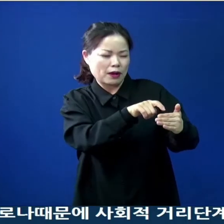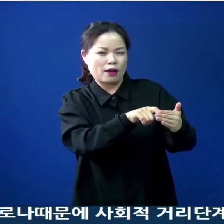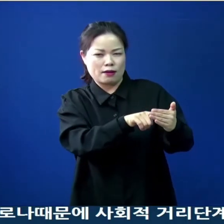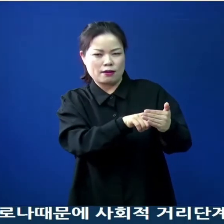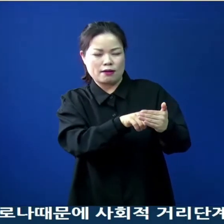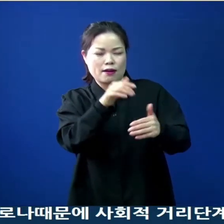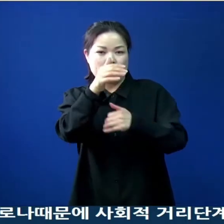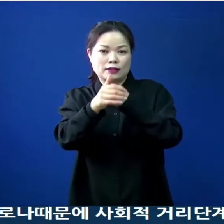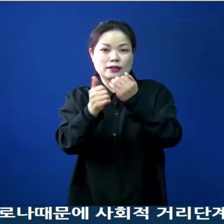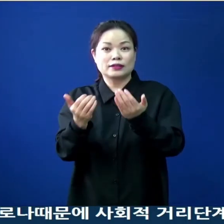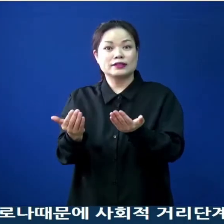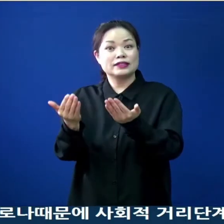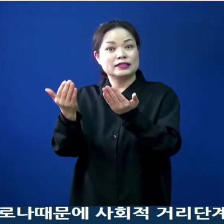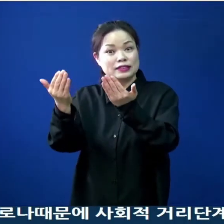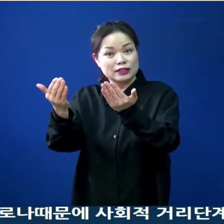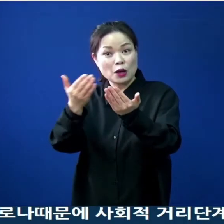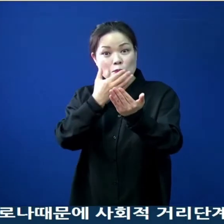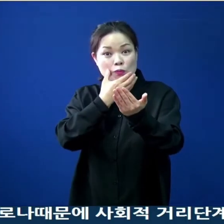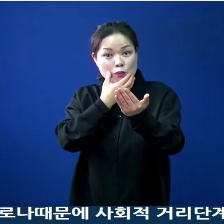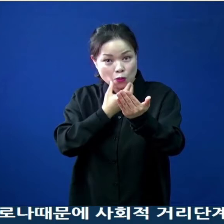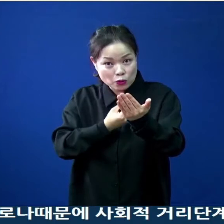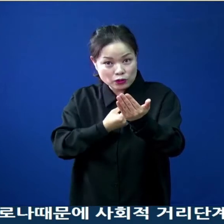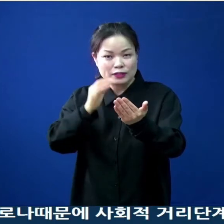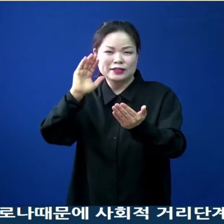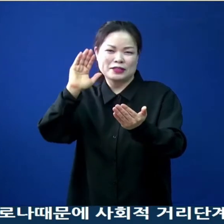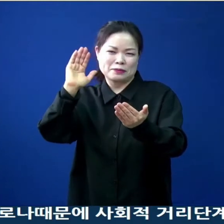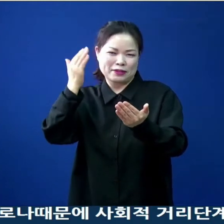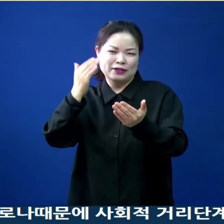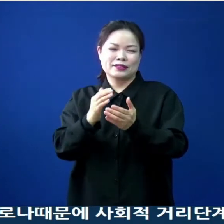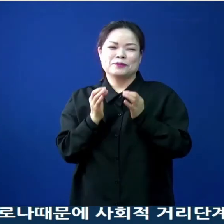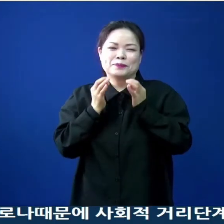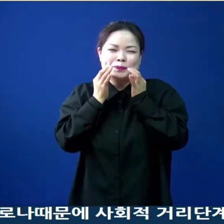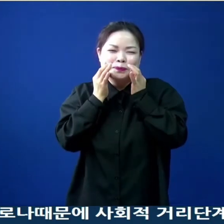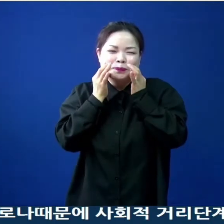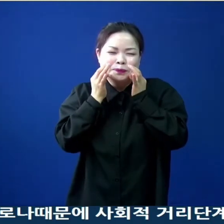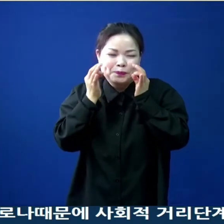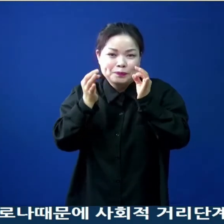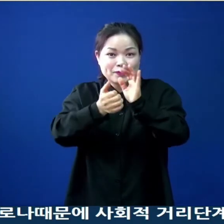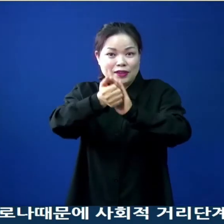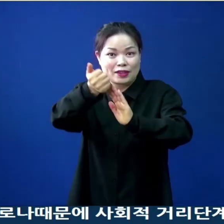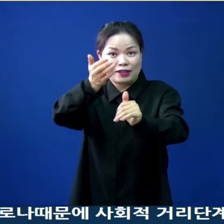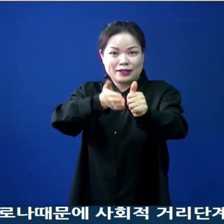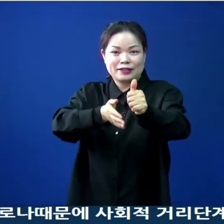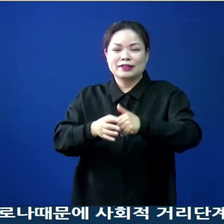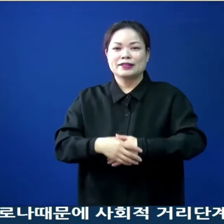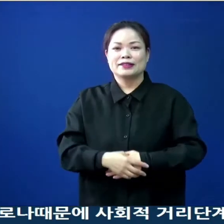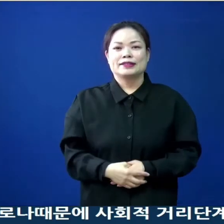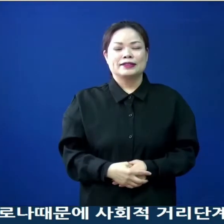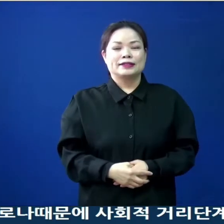다해서 하나님께 나아가는 복된 예배가 될 수 있기를 간절히 소망합니다.